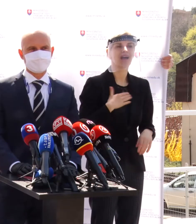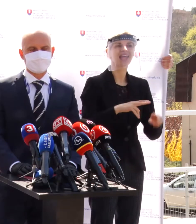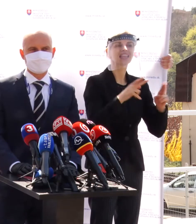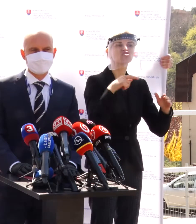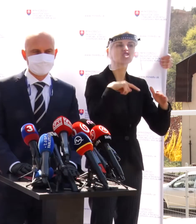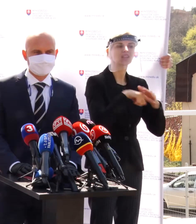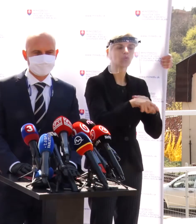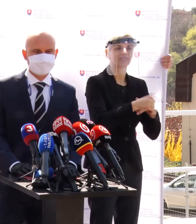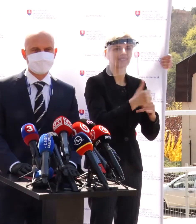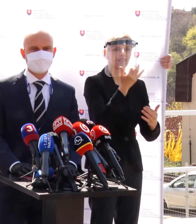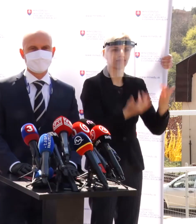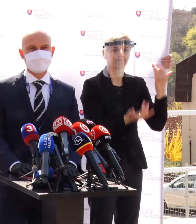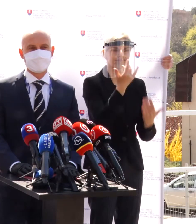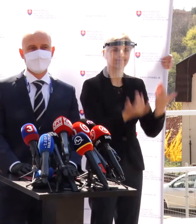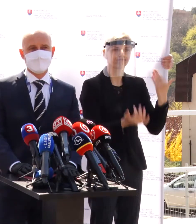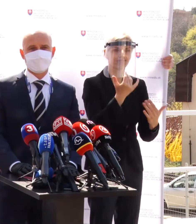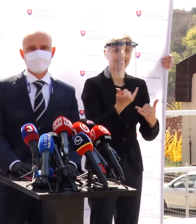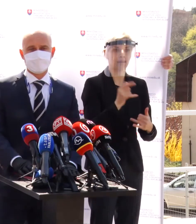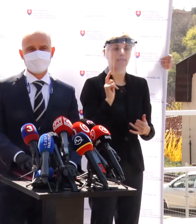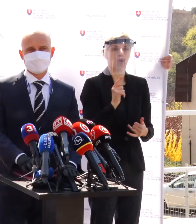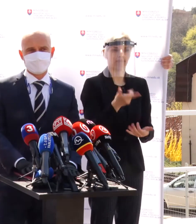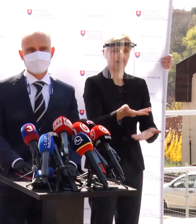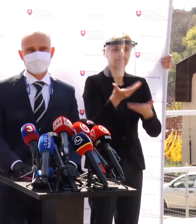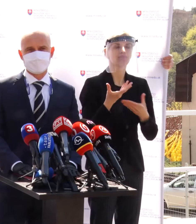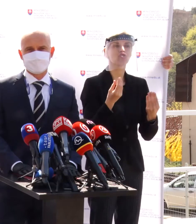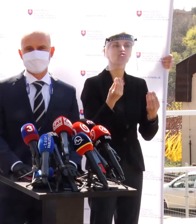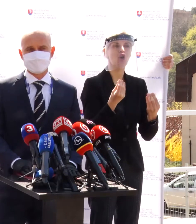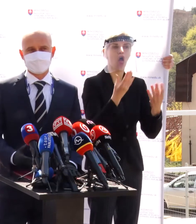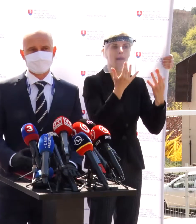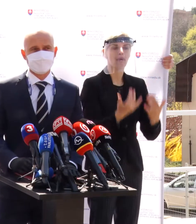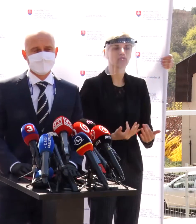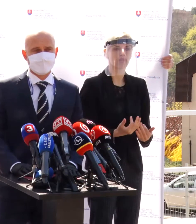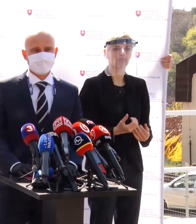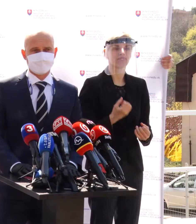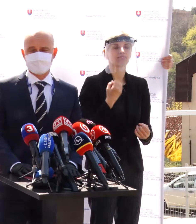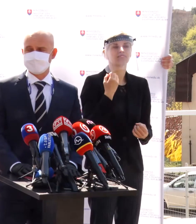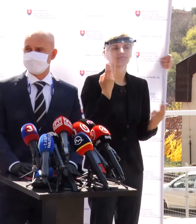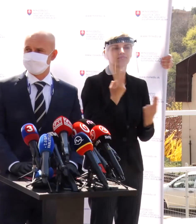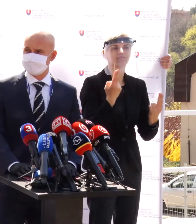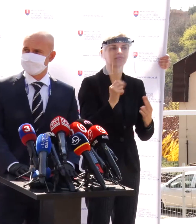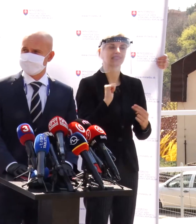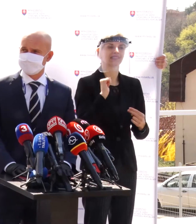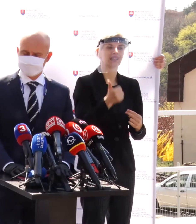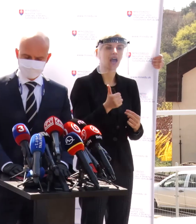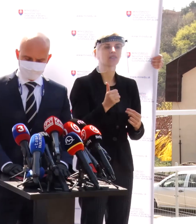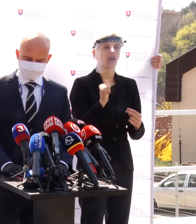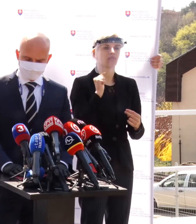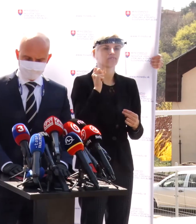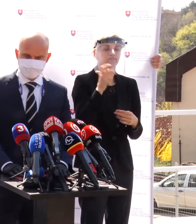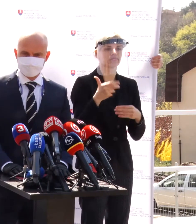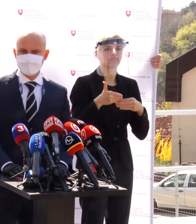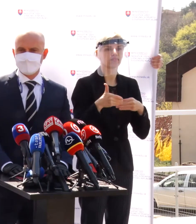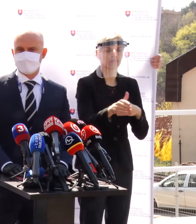dáva dokopy dáta. Dnes po obede ich budeme mať. Ak budú naozaj v takom stave, tak ich veľmi radi zajtra alebo v priebehu nasledujúcich dní